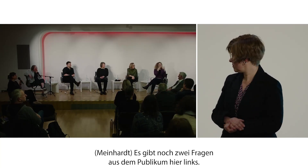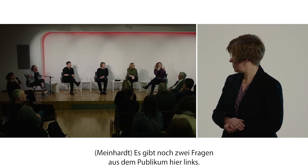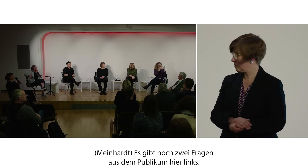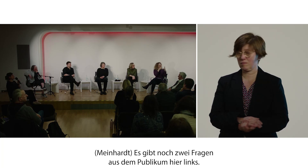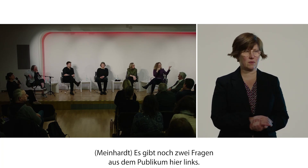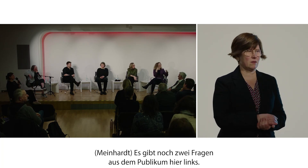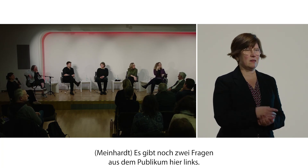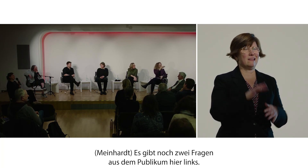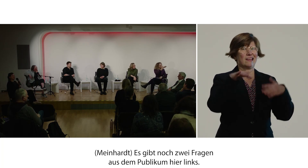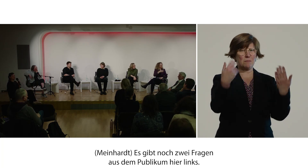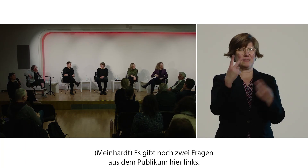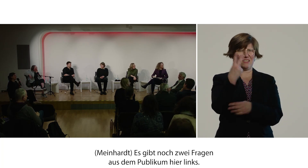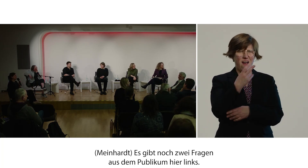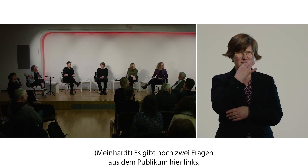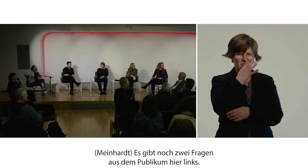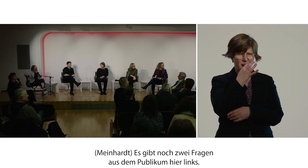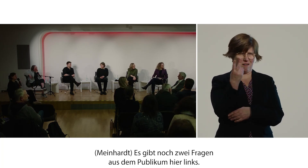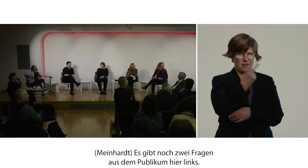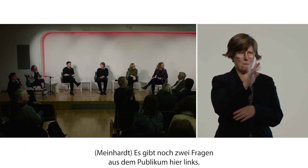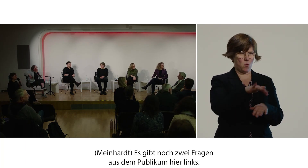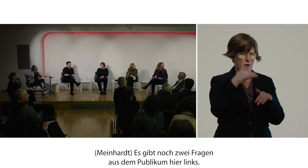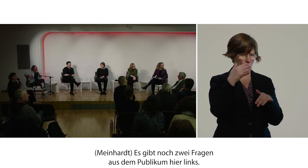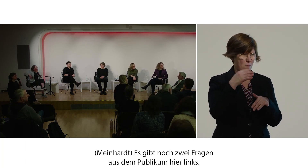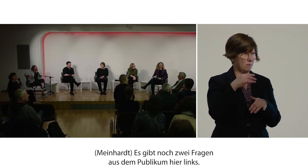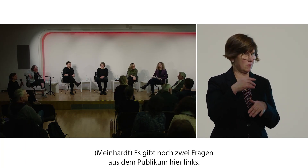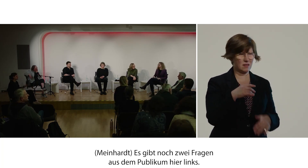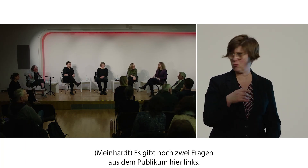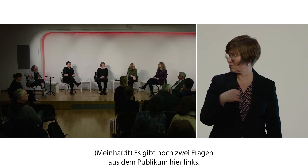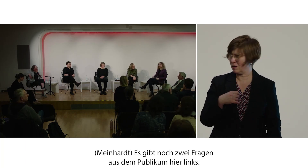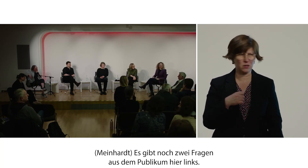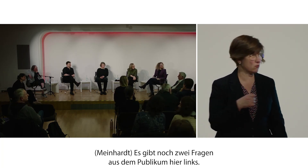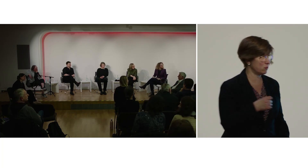Es gibt noch zwei Fragen aus dem Publikum hier links.